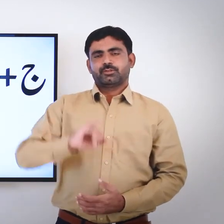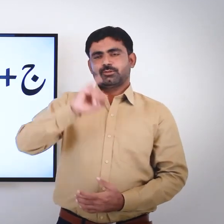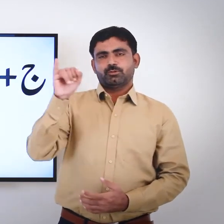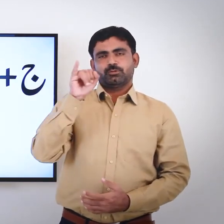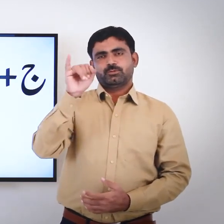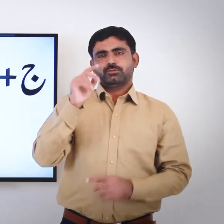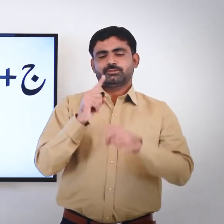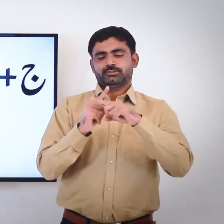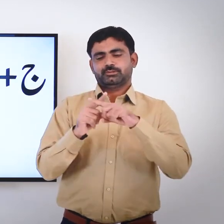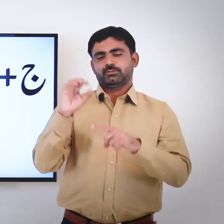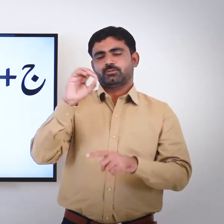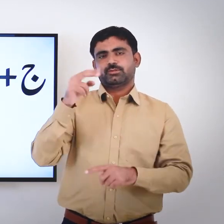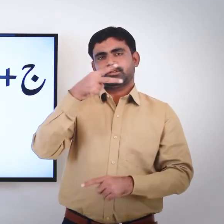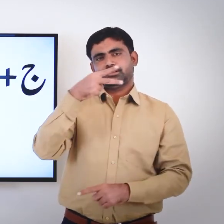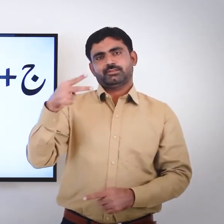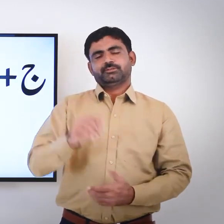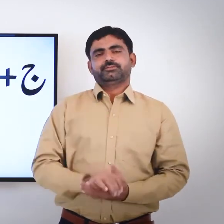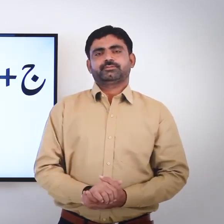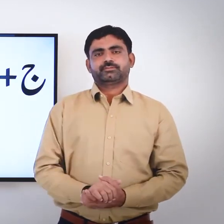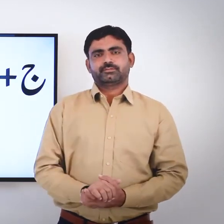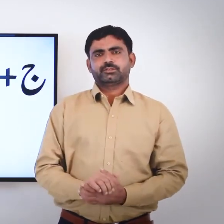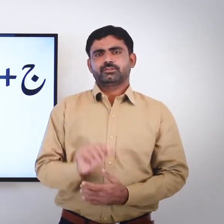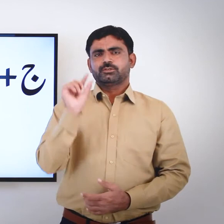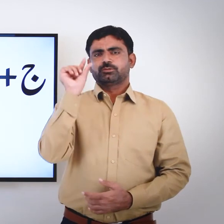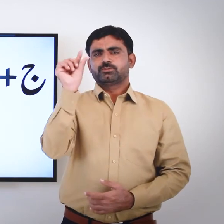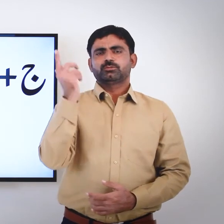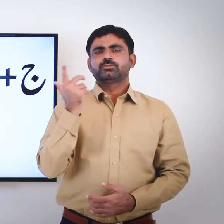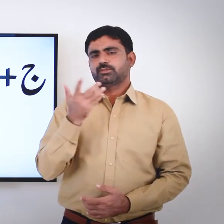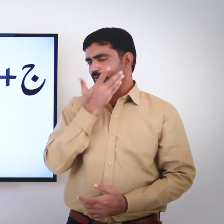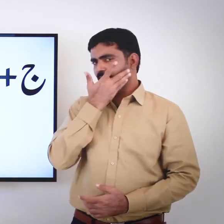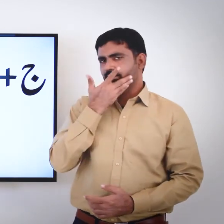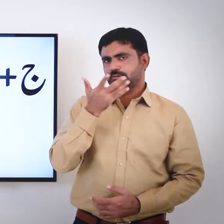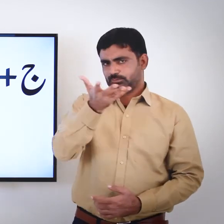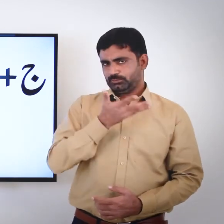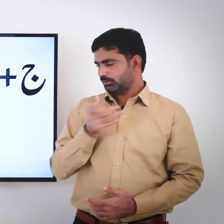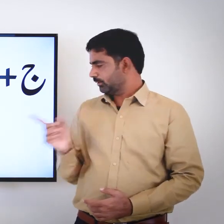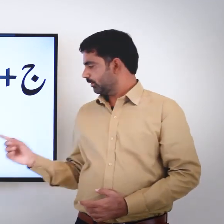جیم جمع واو کیا ہوگا؟ ان دونوں میں سے درست انتخاب کریں۔